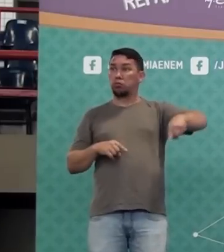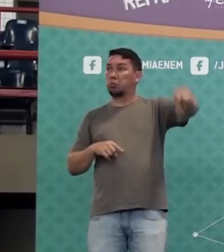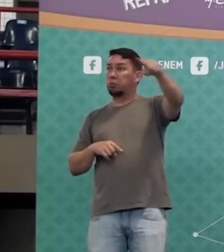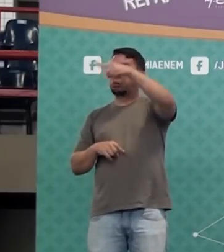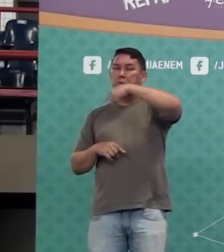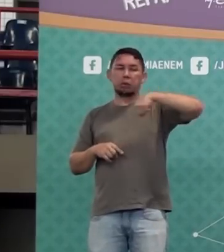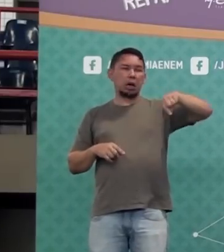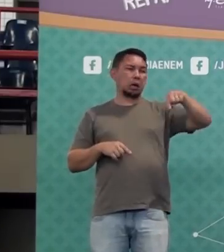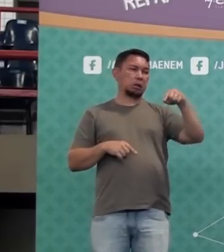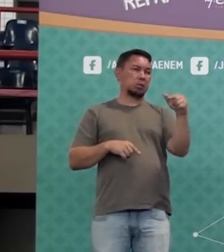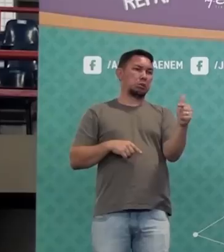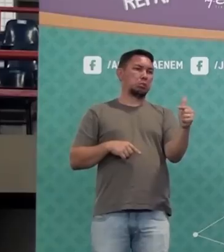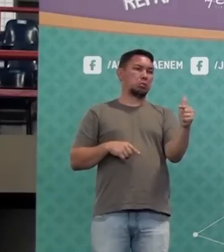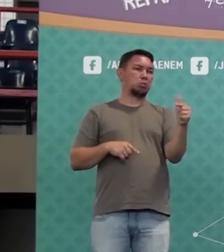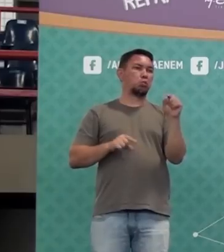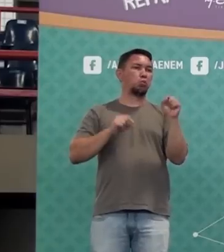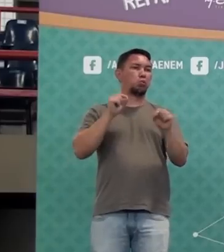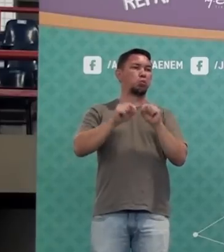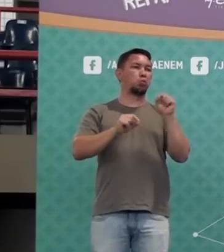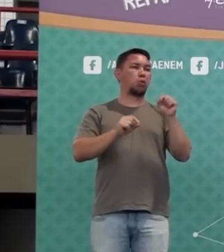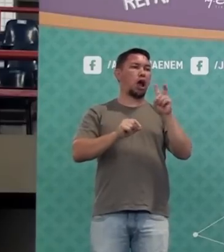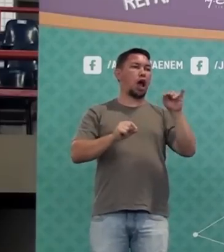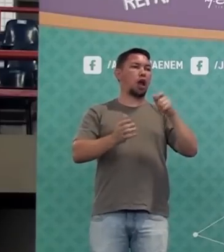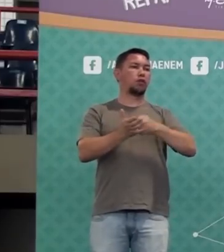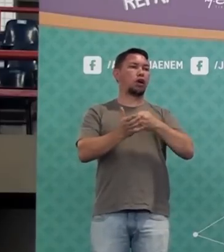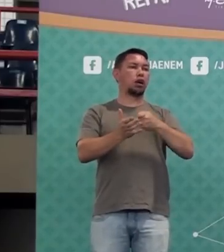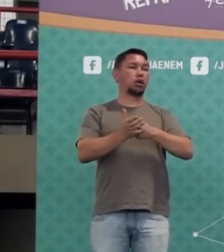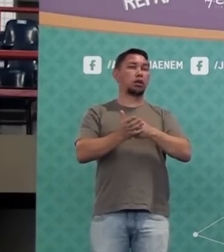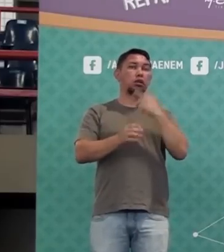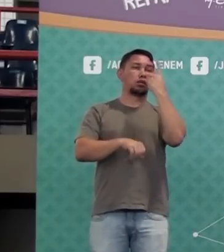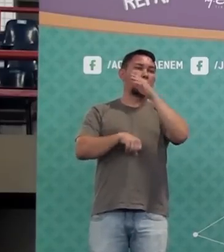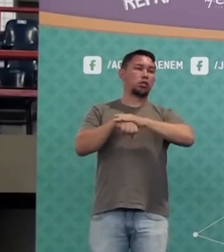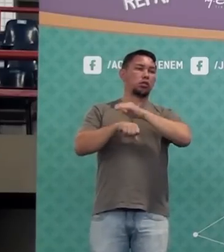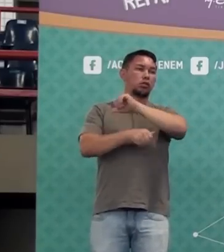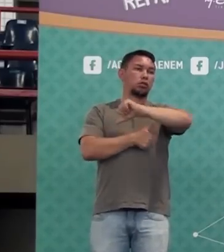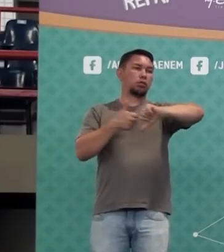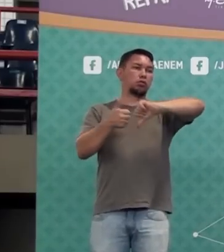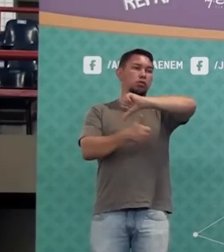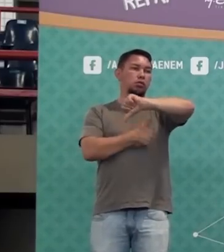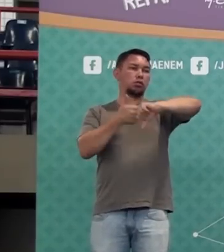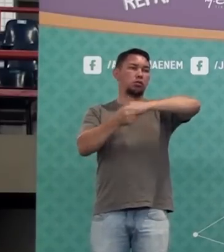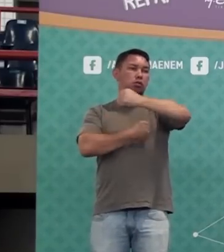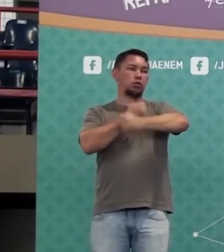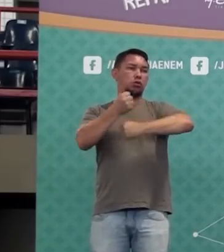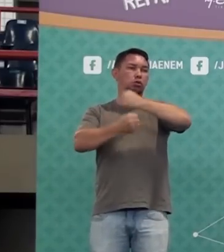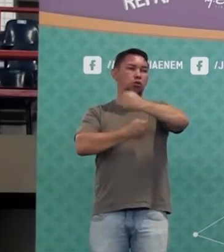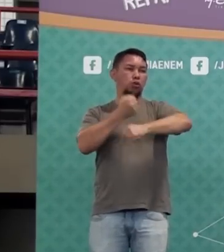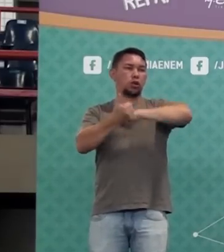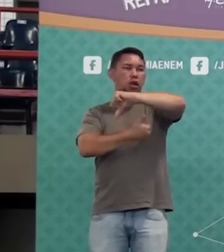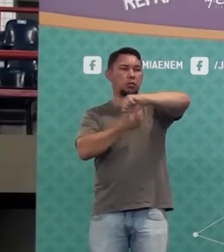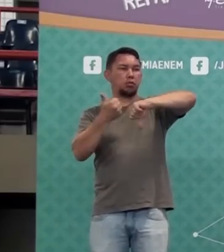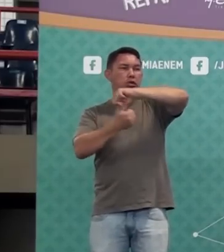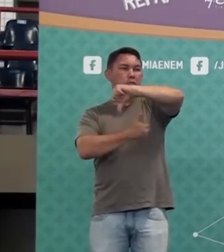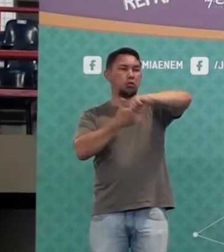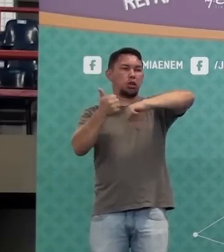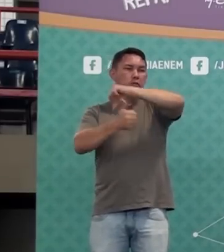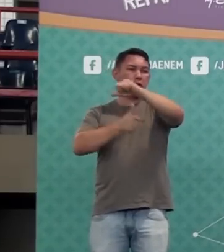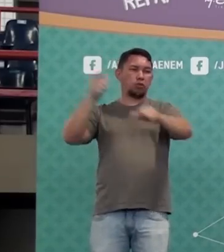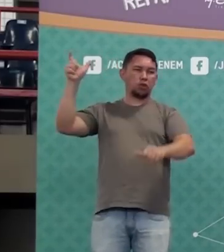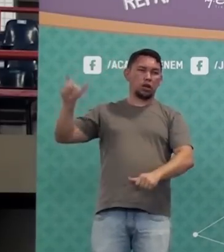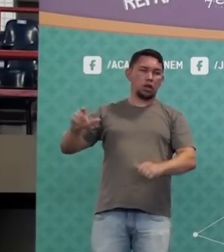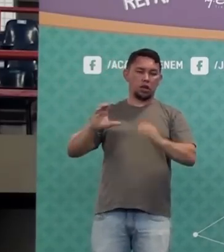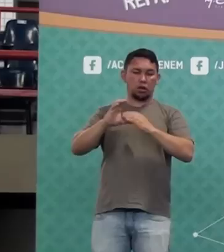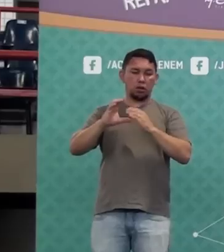não temos o que ela vai cobrar, porque ela muda a cada edição de vestibular. Se ela